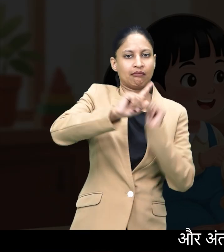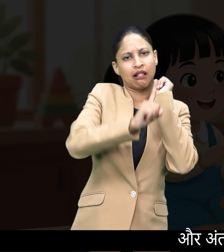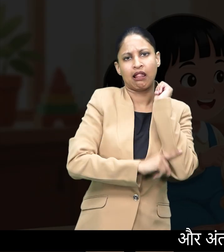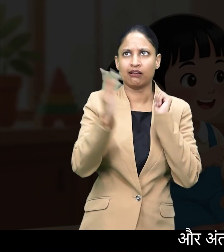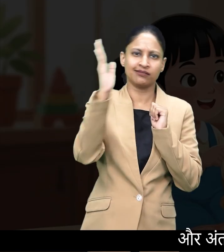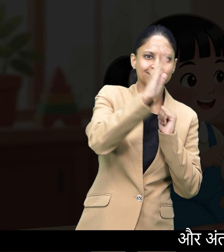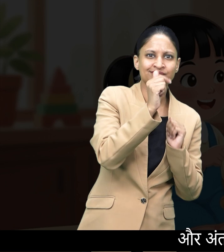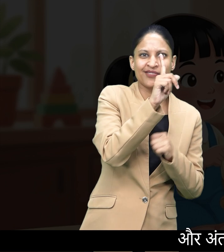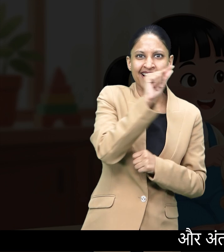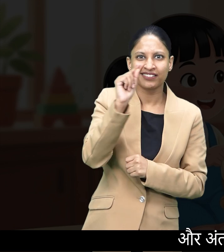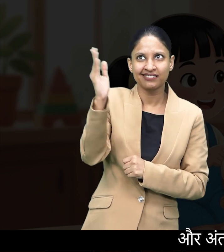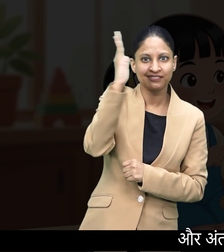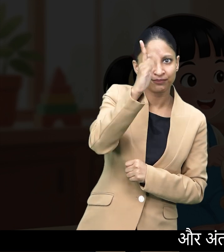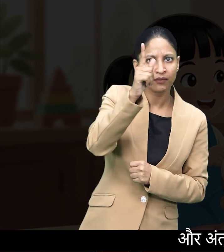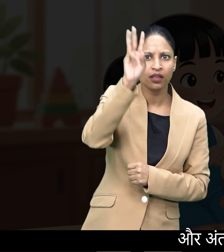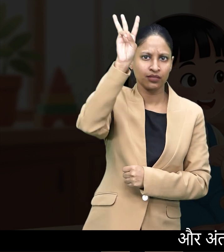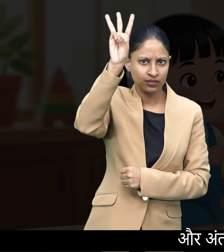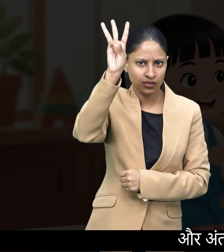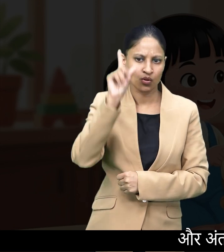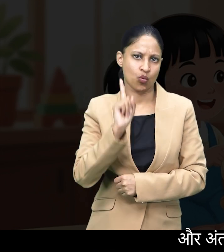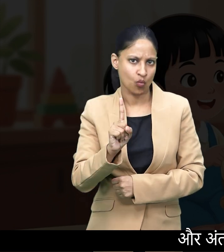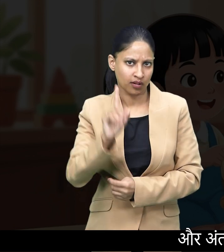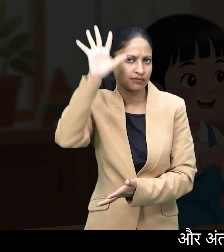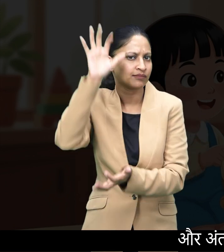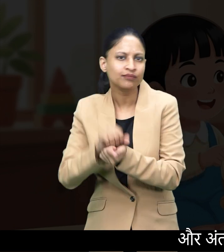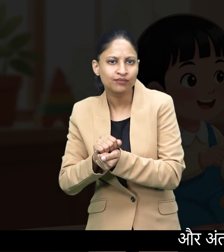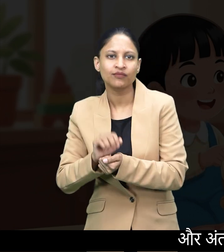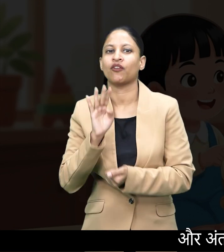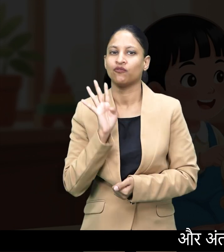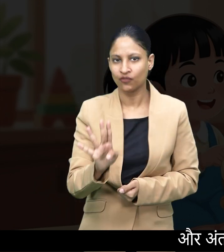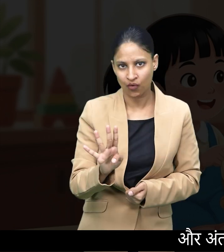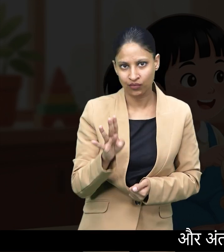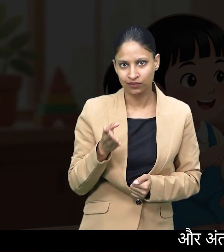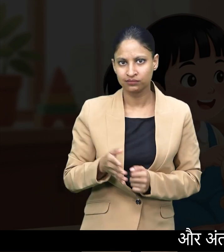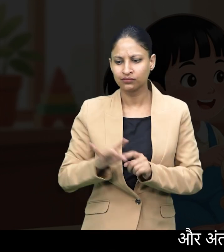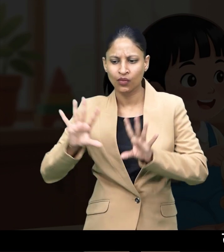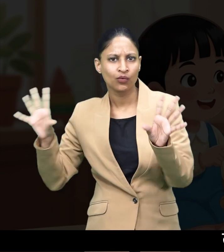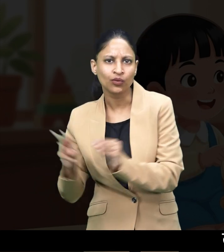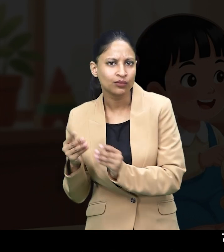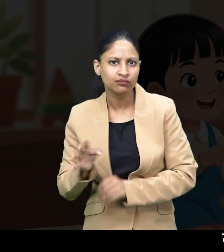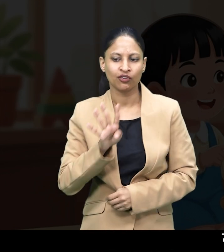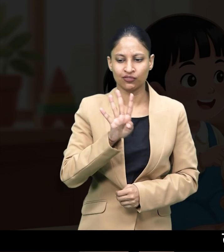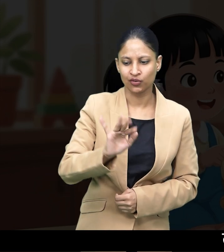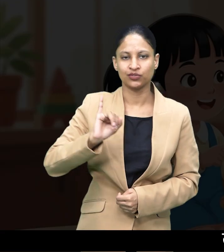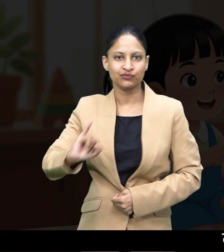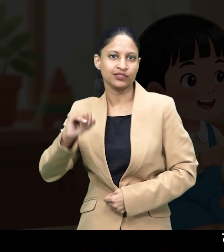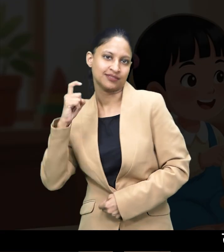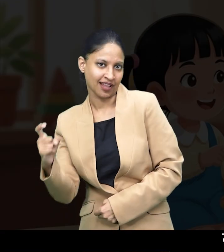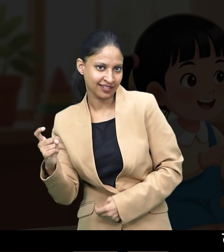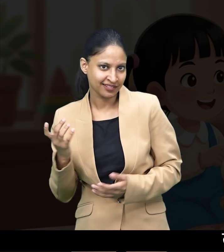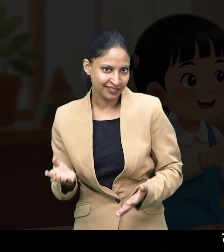और अंत में सैकड़ों को जोड़े। 3 जोड़ 1 बराबर 4। तो हमारा कुल योग